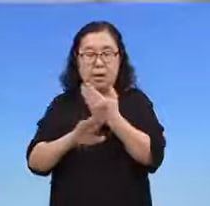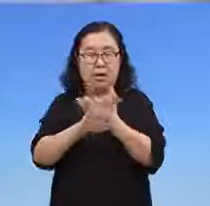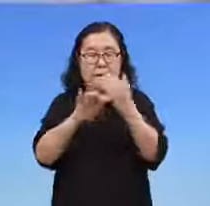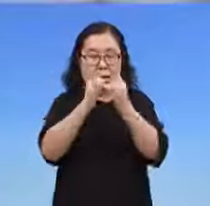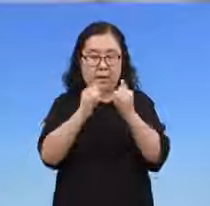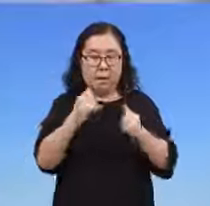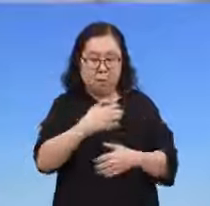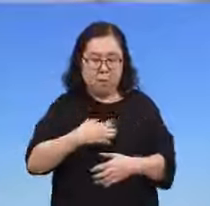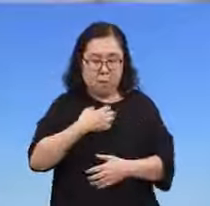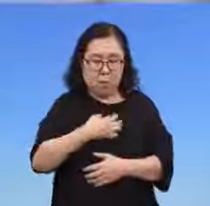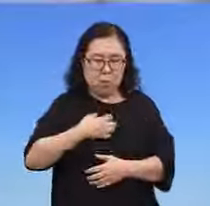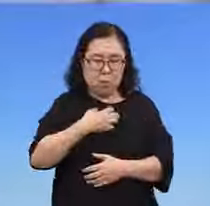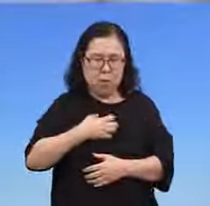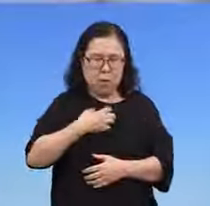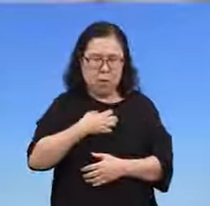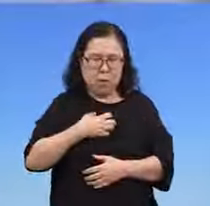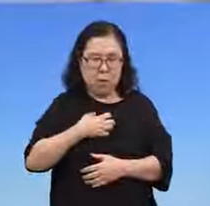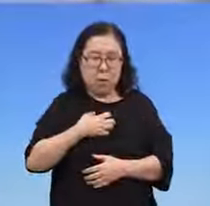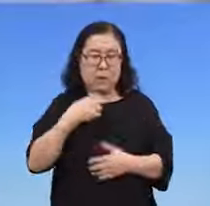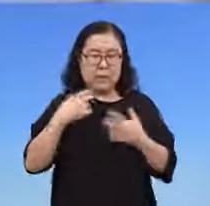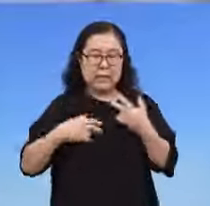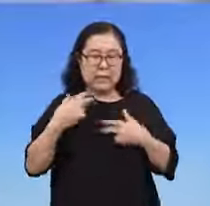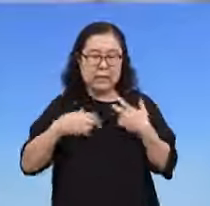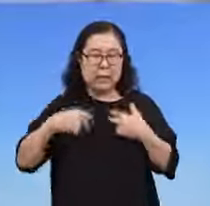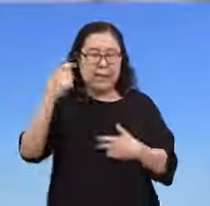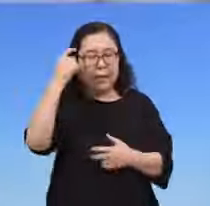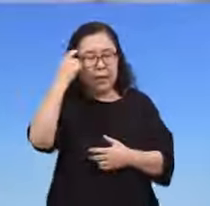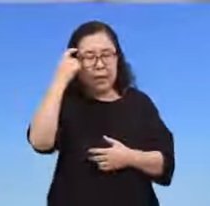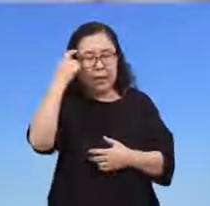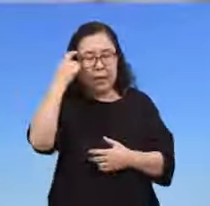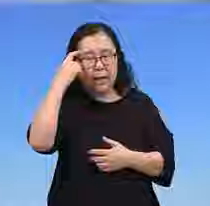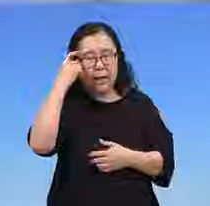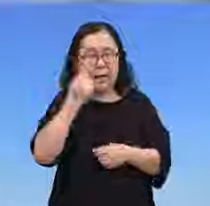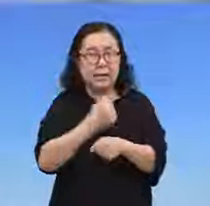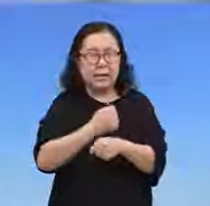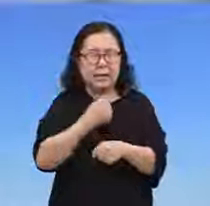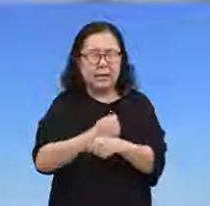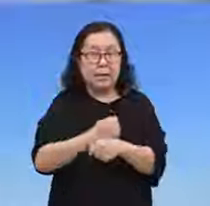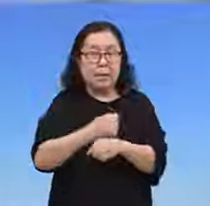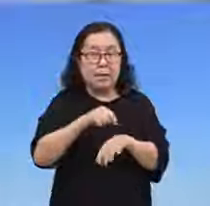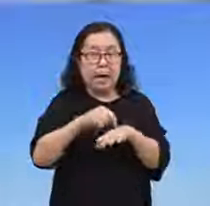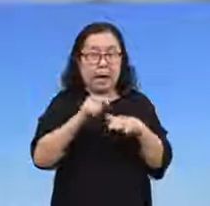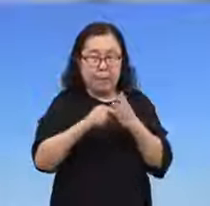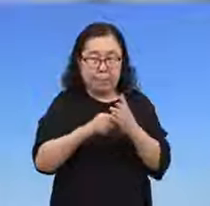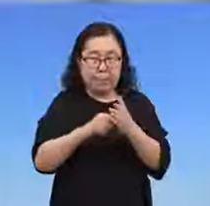그런 심리 상태가 독일 사람들한테도 있다는 게 좀 제게는 좀 위로가 되더라고요.